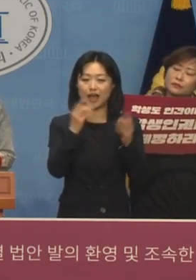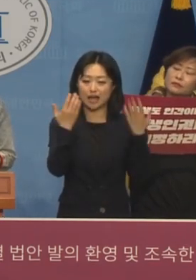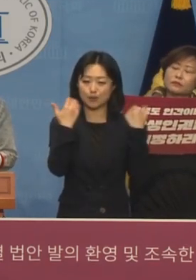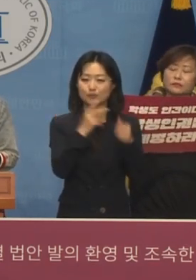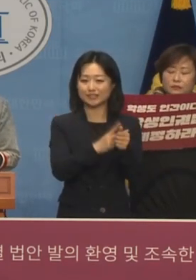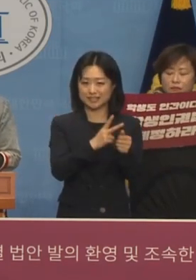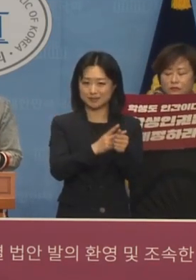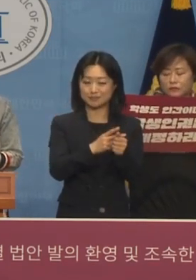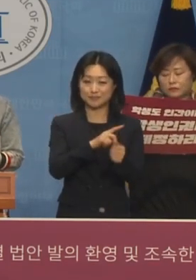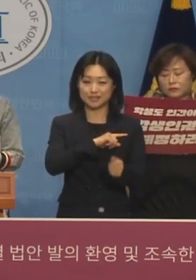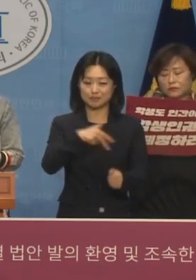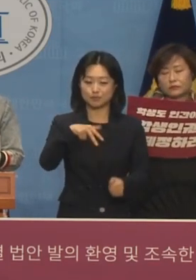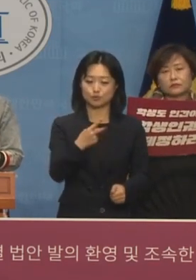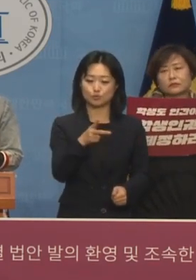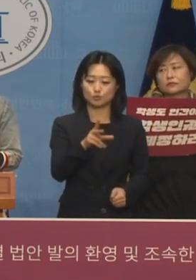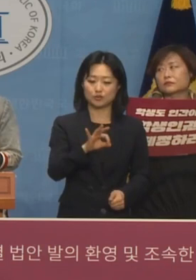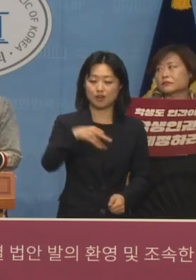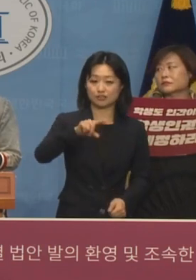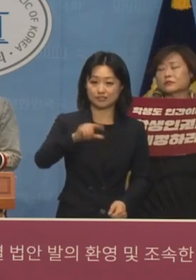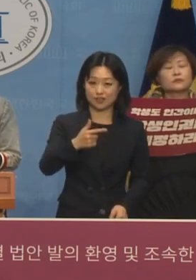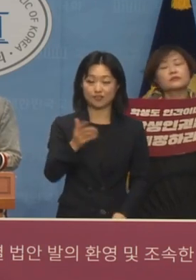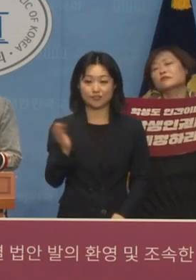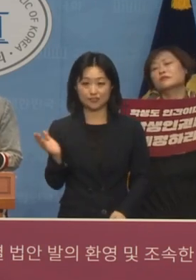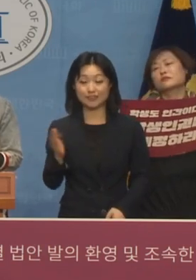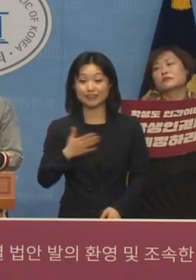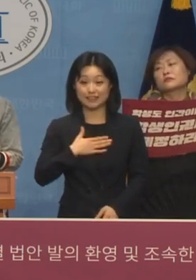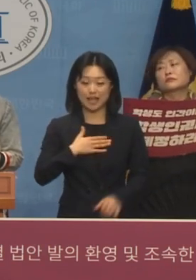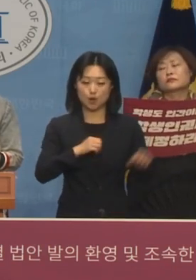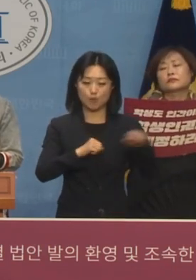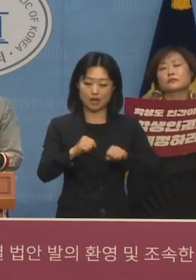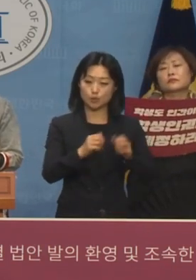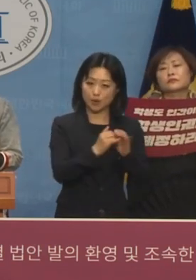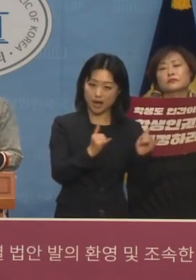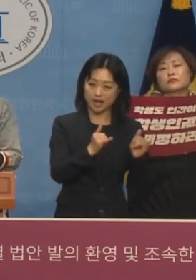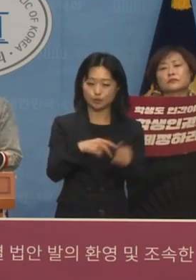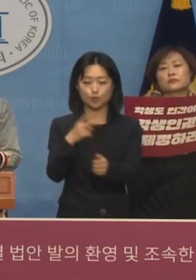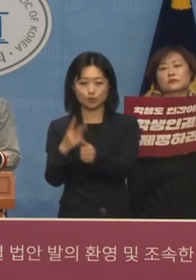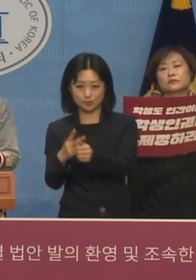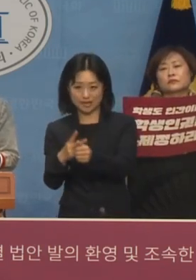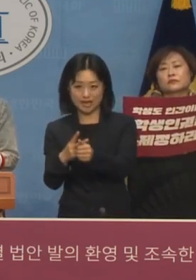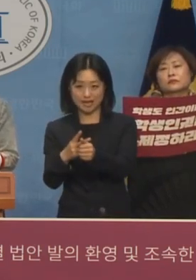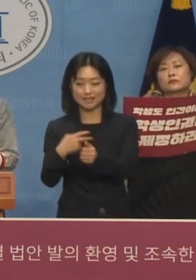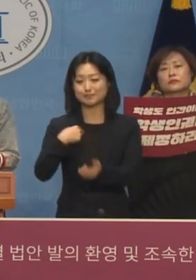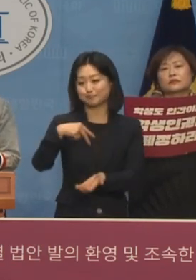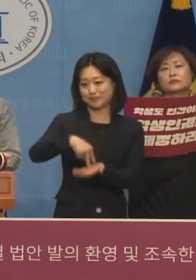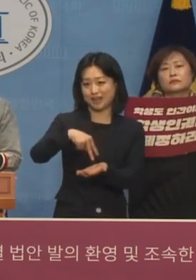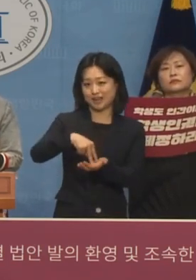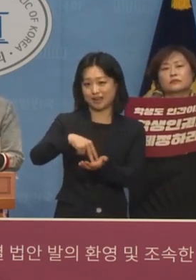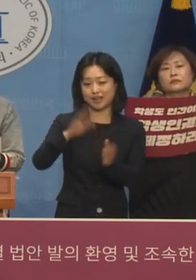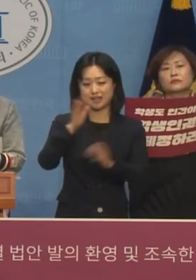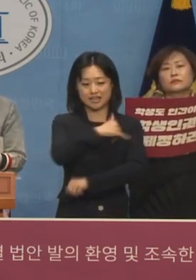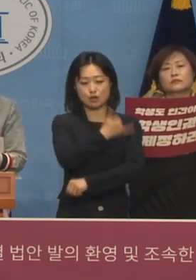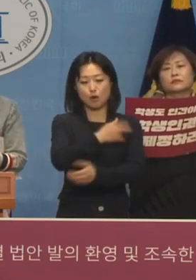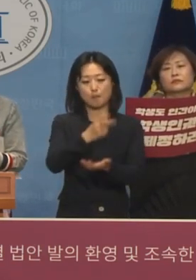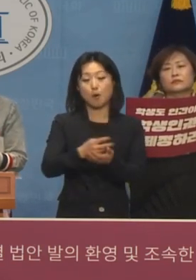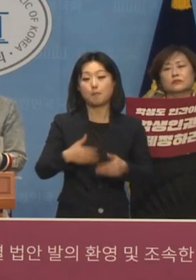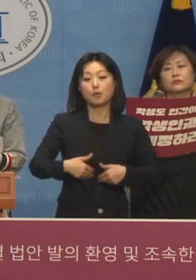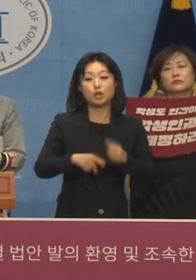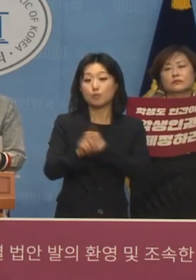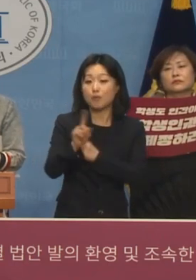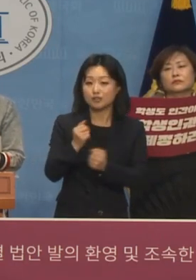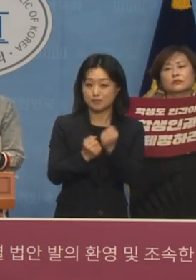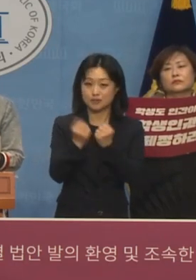합니다. 오늘 저는 청시행 활동가이자 교사로서 학교에 또 교사에게 왜 학생인권법이 필요한지 말씀드리기 위해 이 자리에